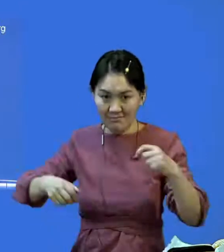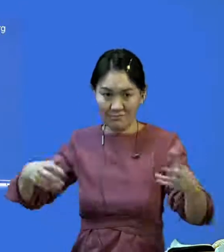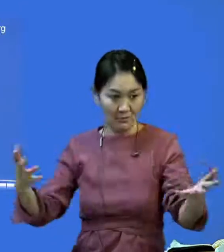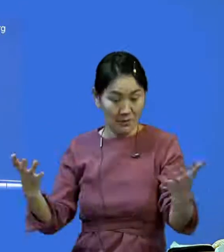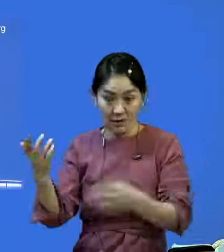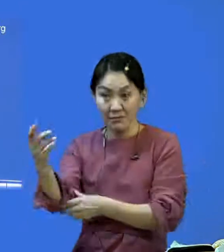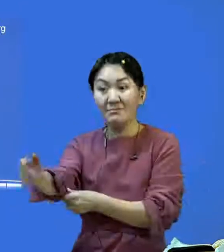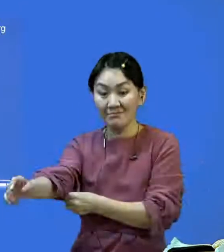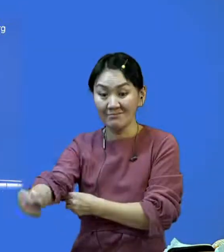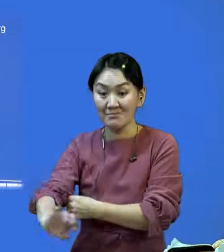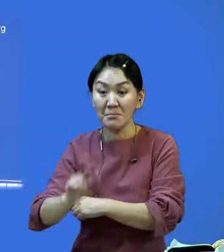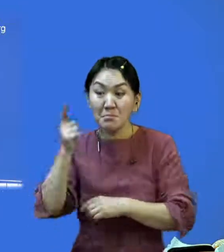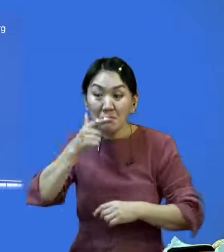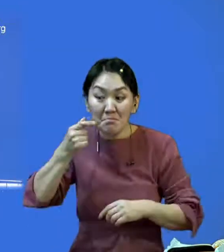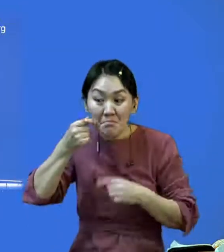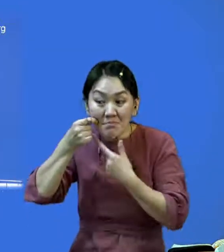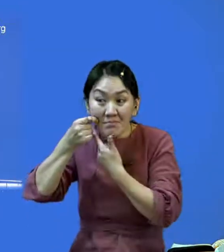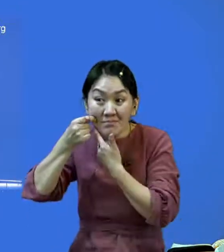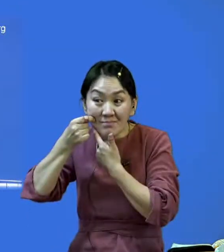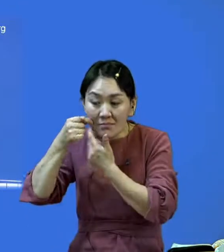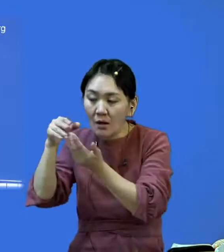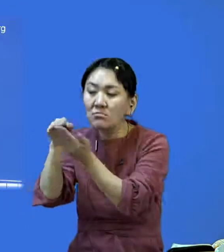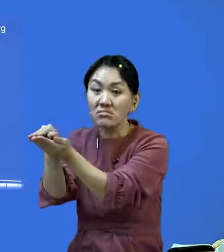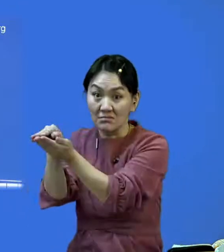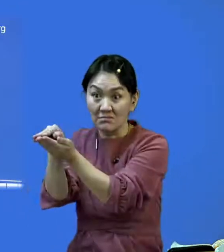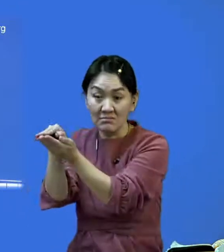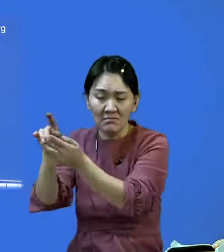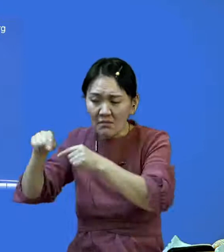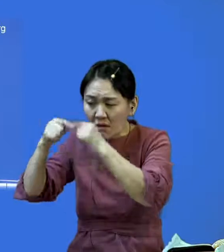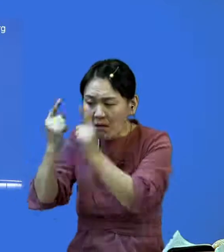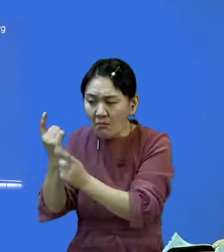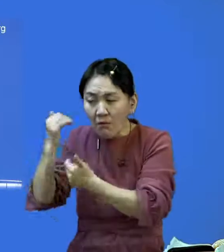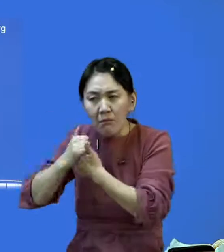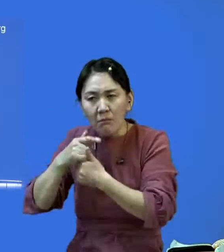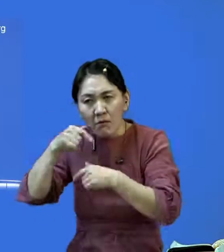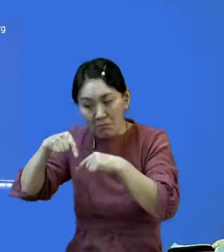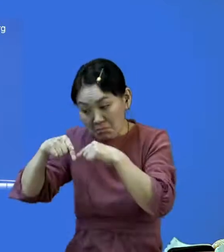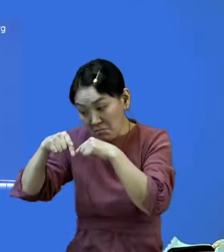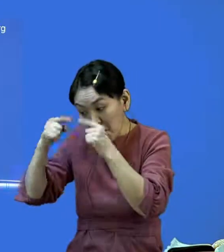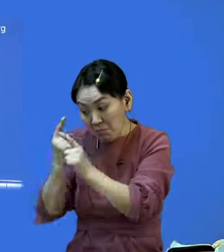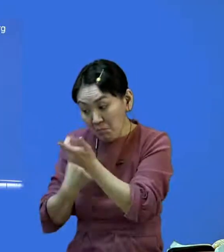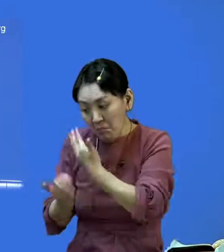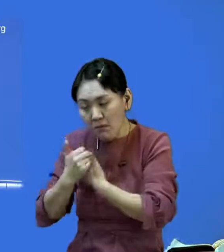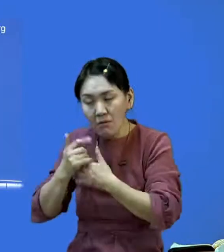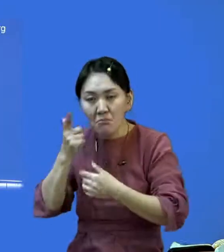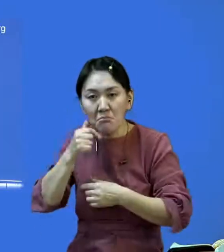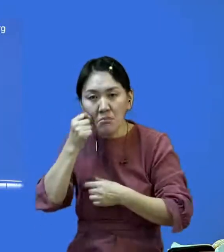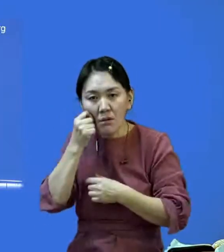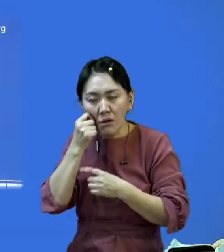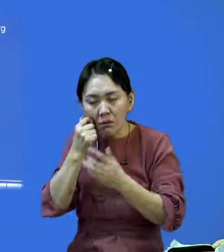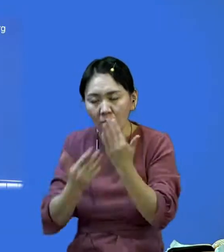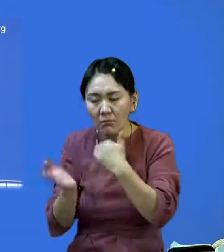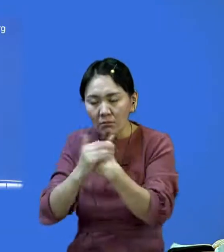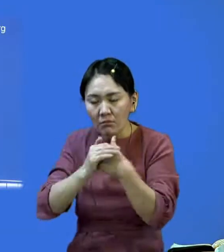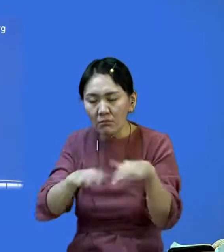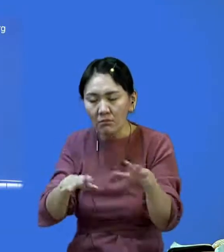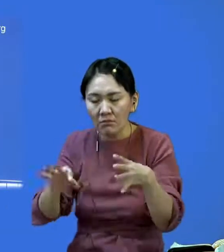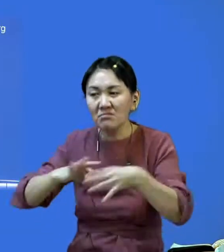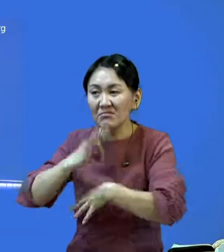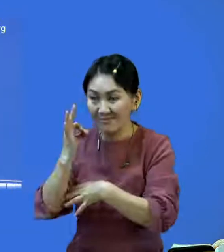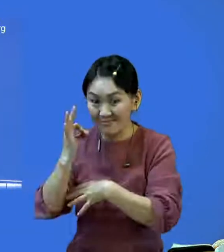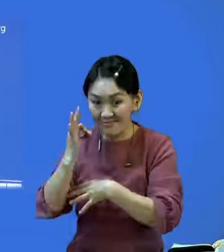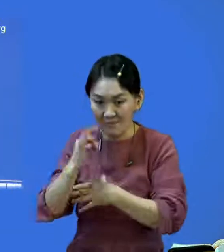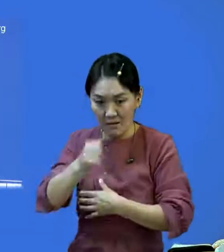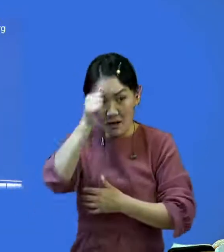энэ махуд бостой адилхан энэ махудын дотор гим нүглээсээ болоод үхчихсэн байсан сүнс байна. Адамын дотор үхээд үхчихсэн